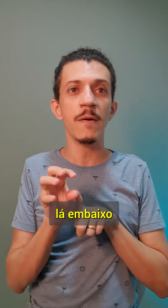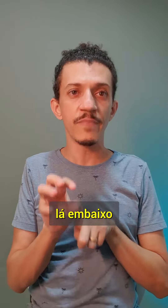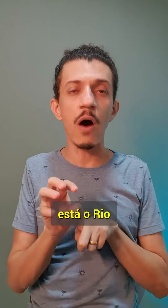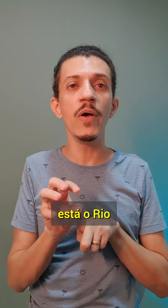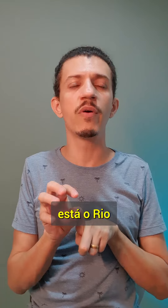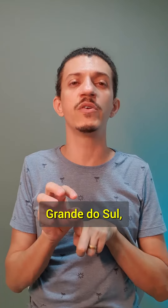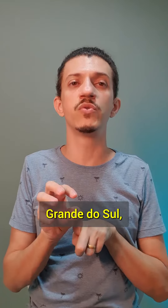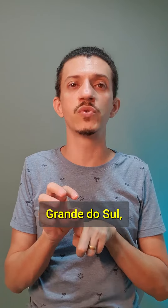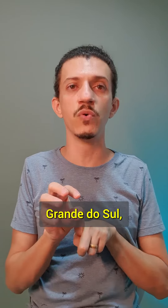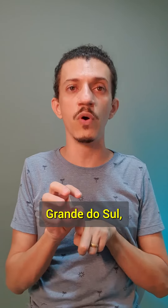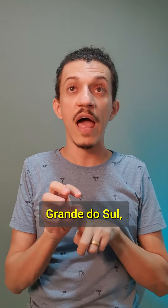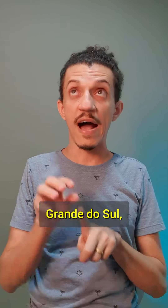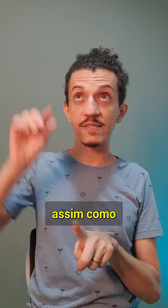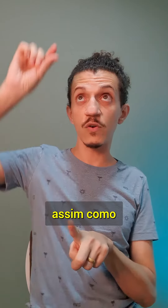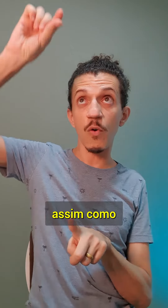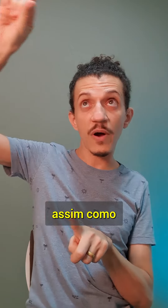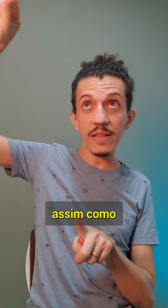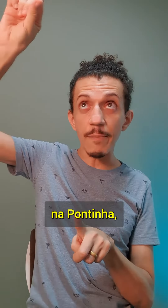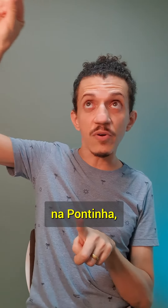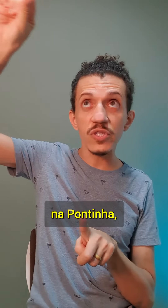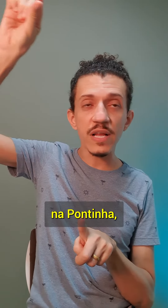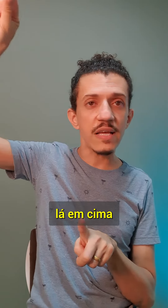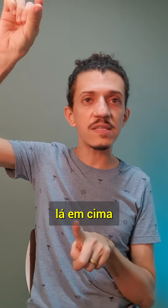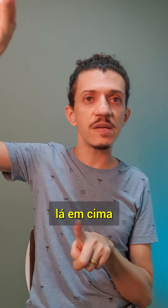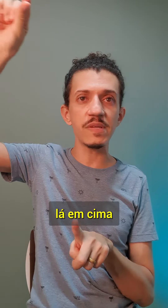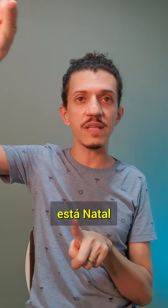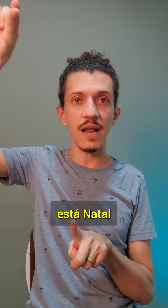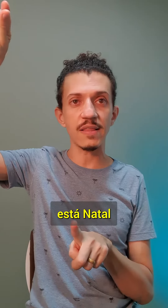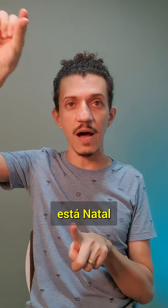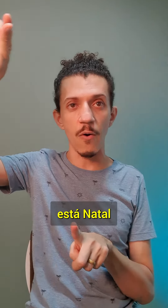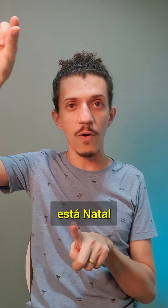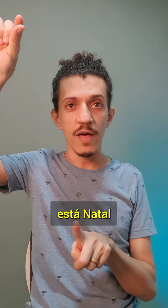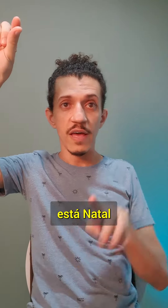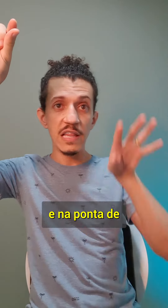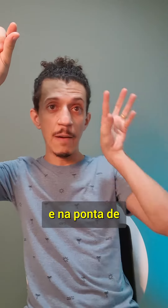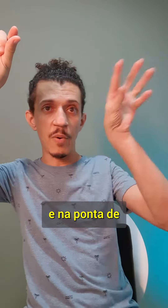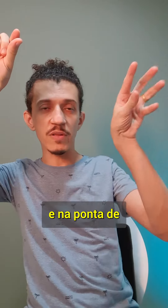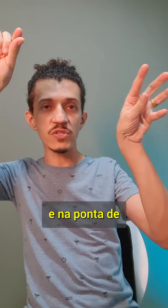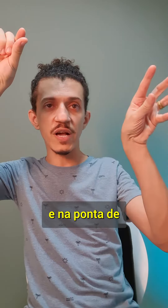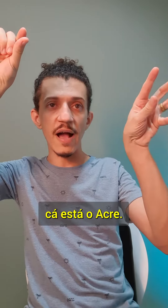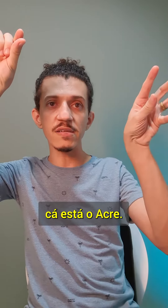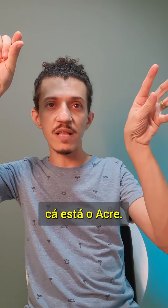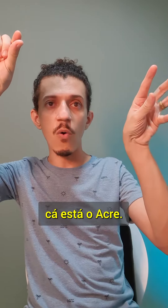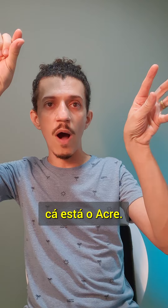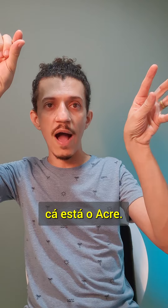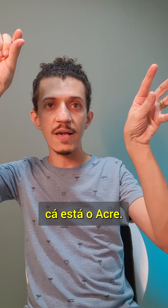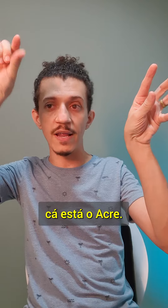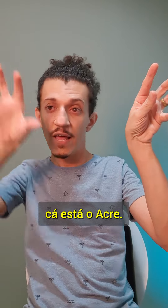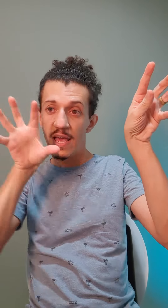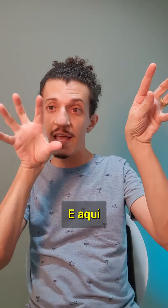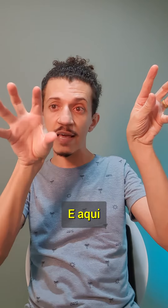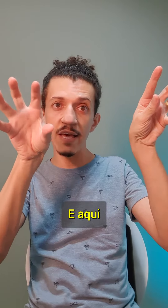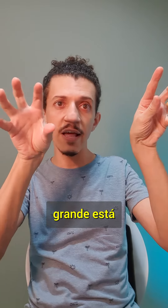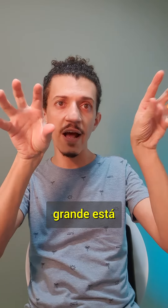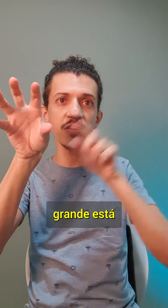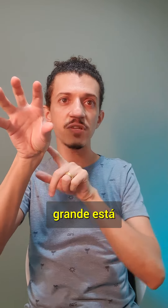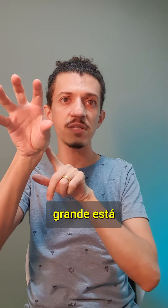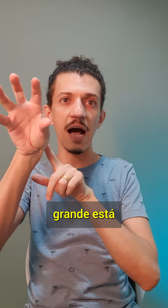está o Rio Grande do Sul, assim como na pontinha lá em cima está Natal, e na ponta de cá está o Acre, e aqui grande está